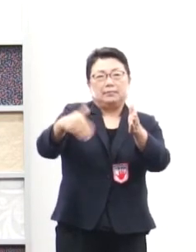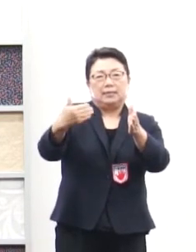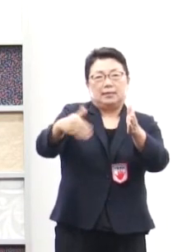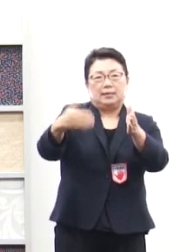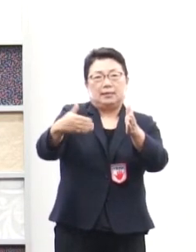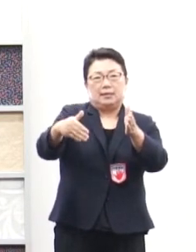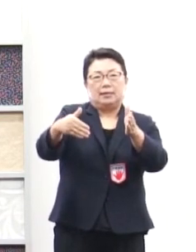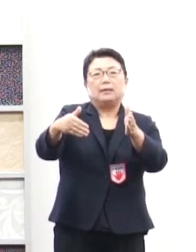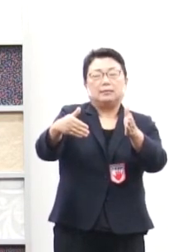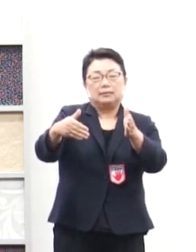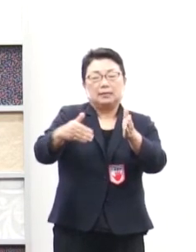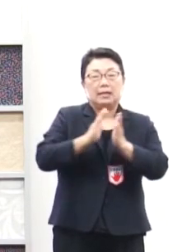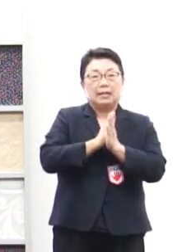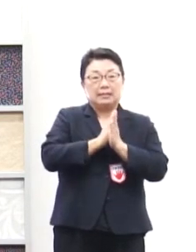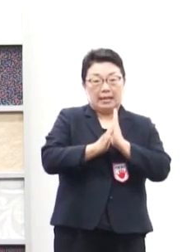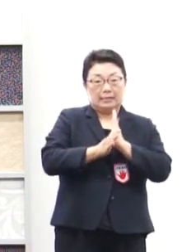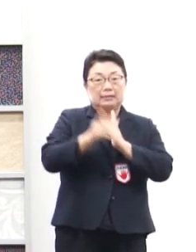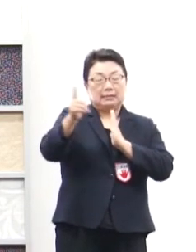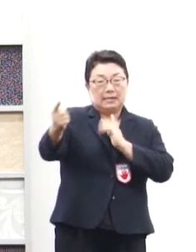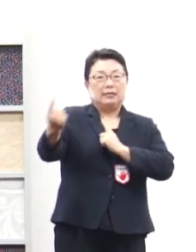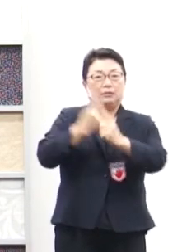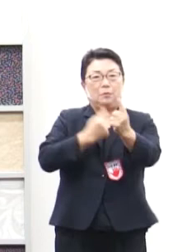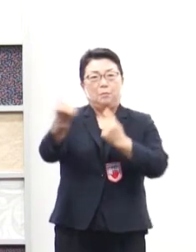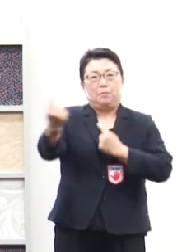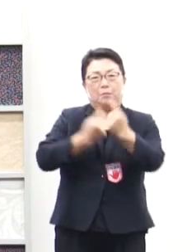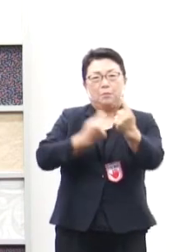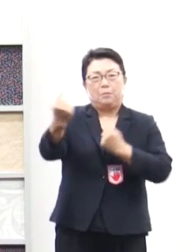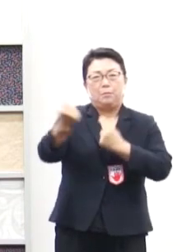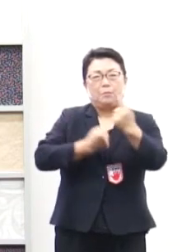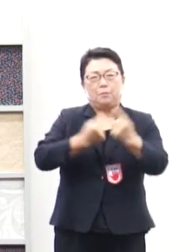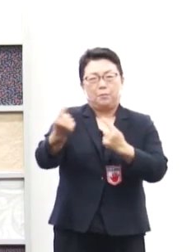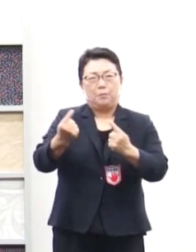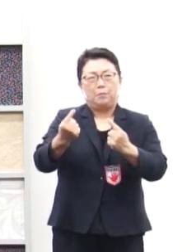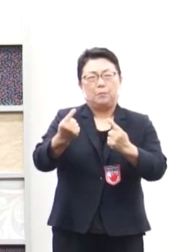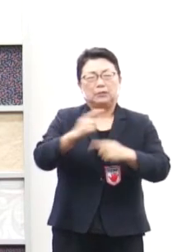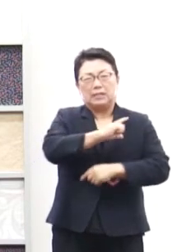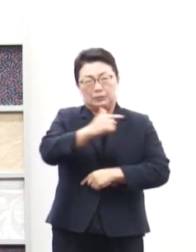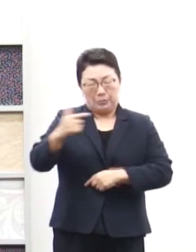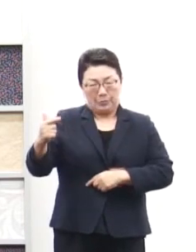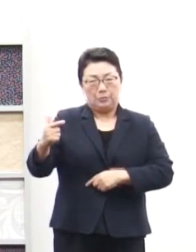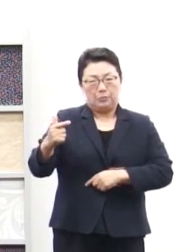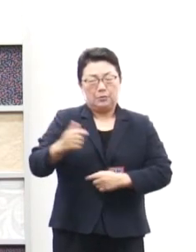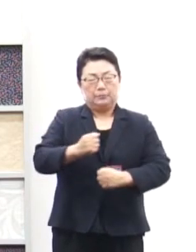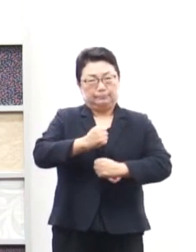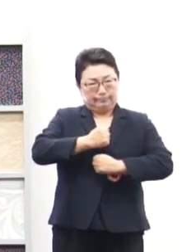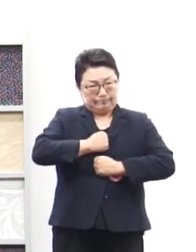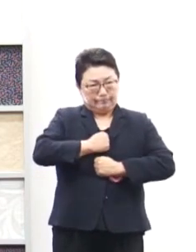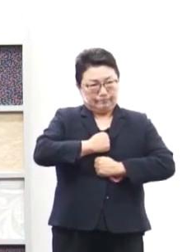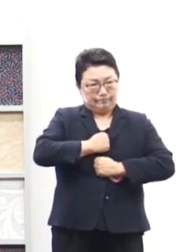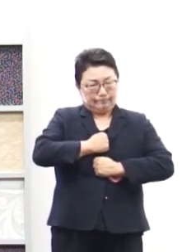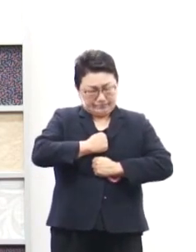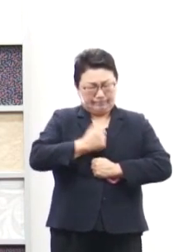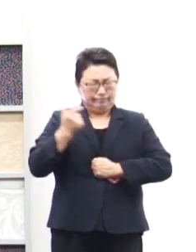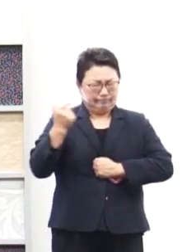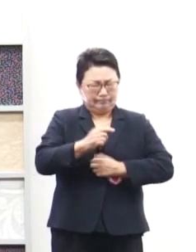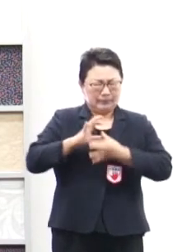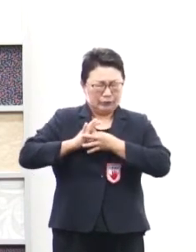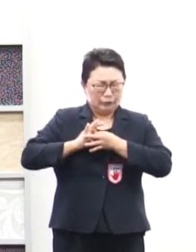れば、県をまたぐ移動、あるいは感染リスクの高い場面での、警戒というものは緩めては、なりません